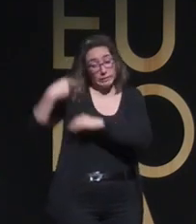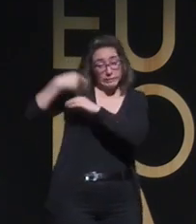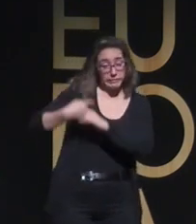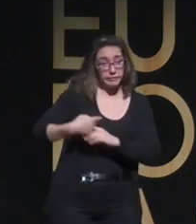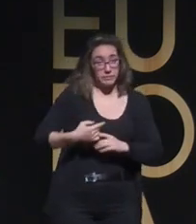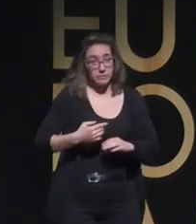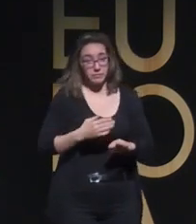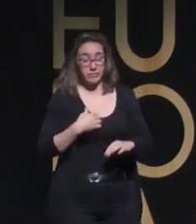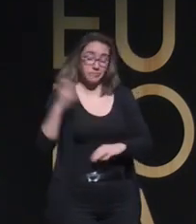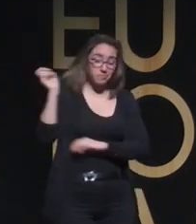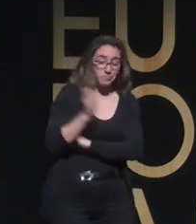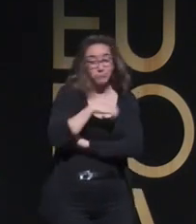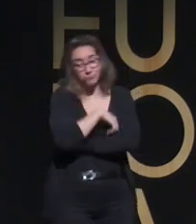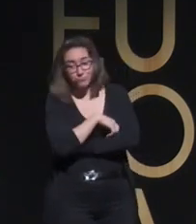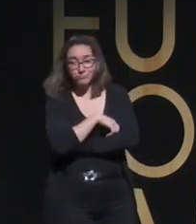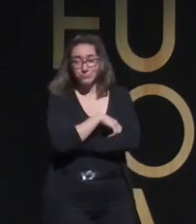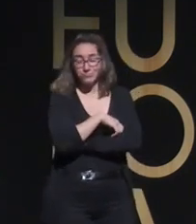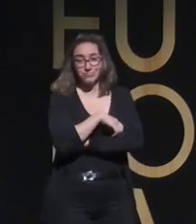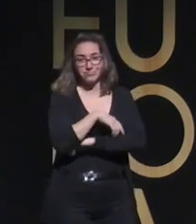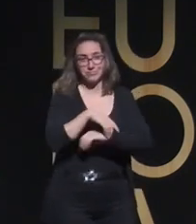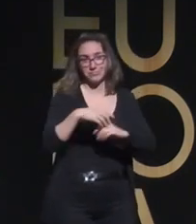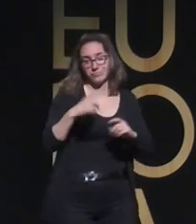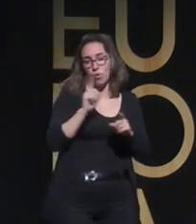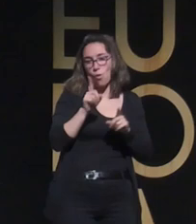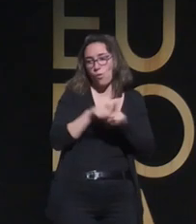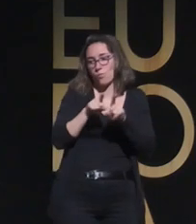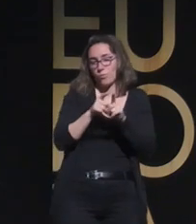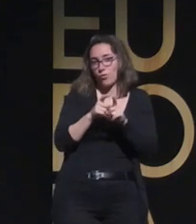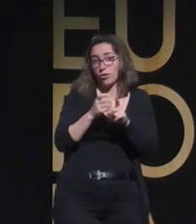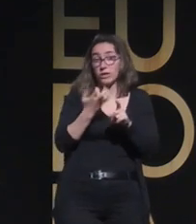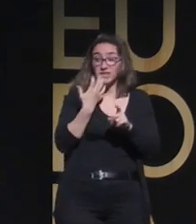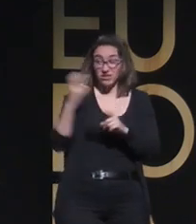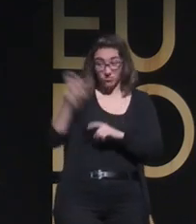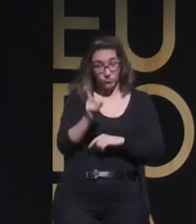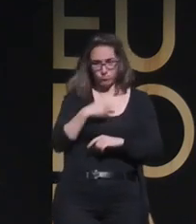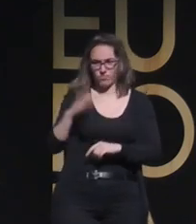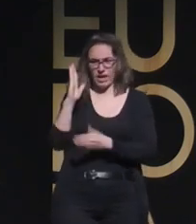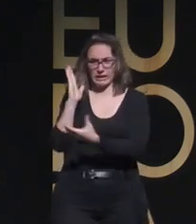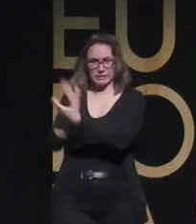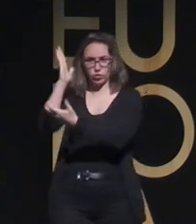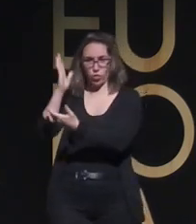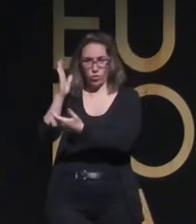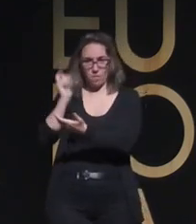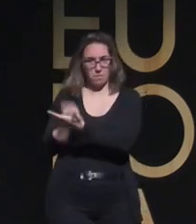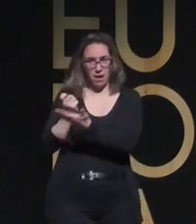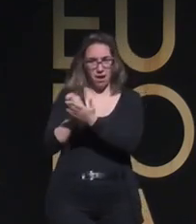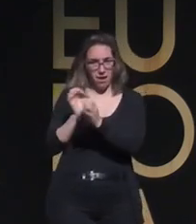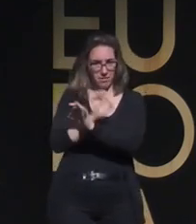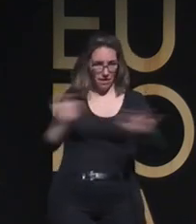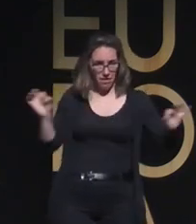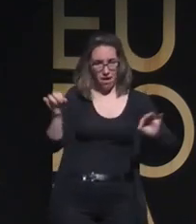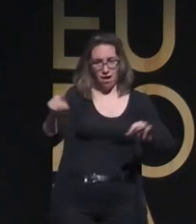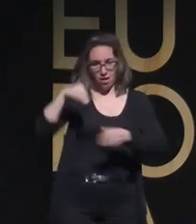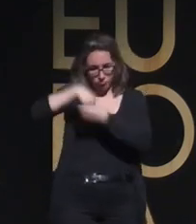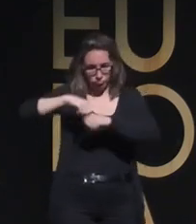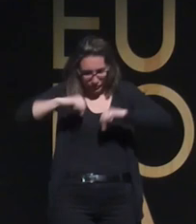viene, que tiene un precio para liberarle, que es que si no te castigamos y si no sin paga, entonces vienen secuestrados. Entonces paga el secuestro viniendo a